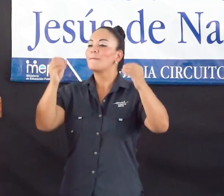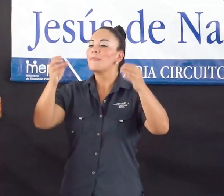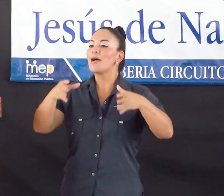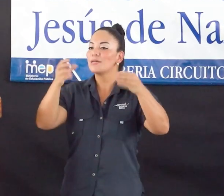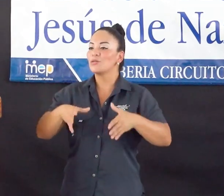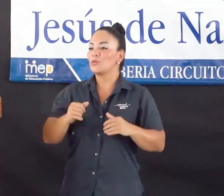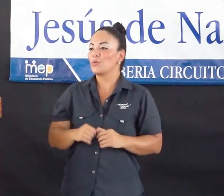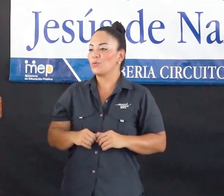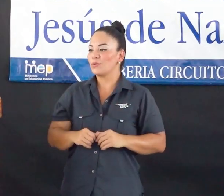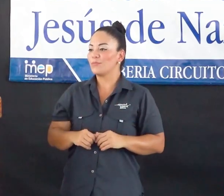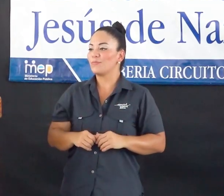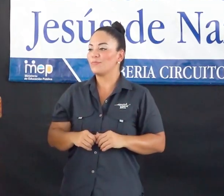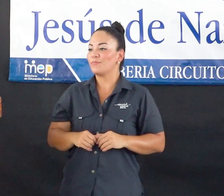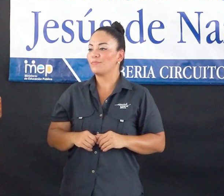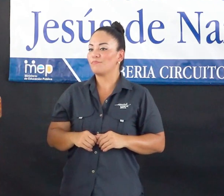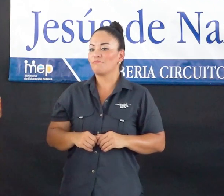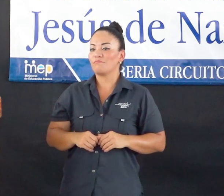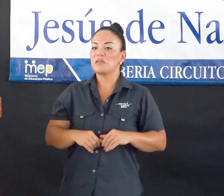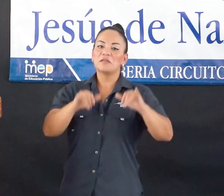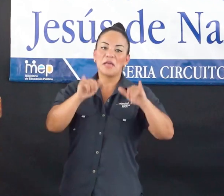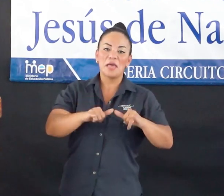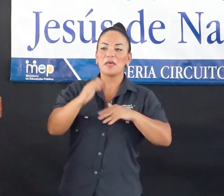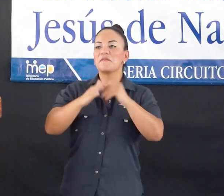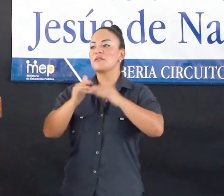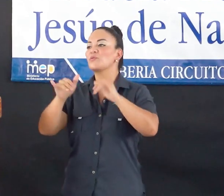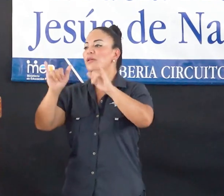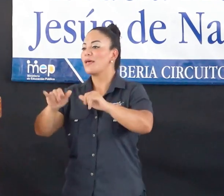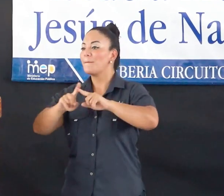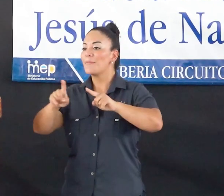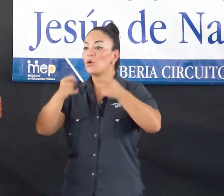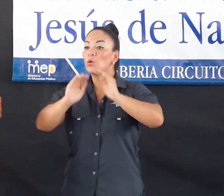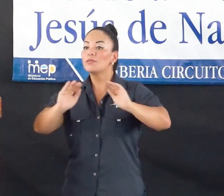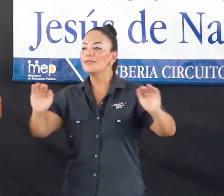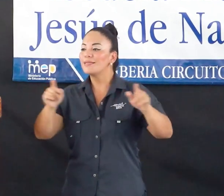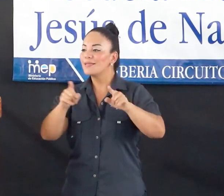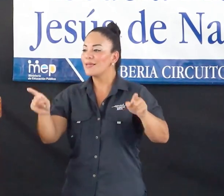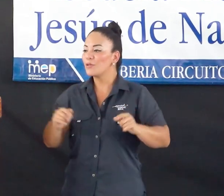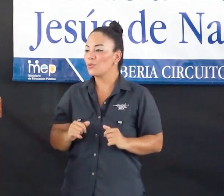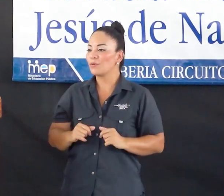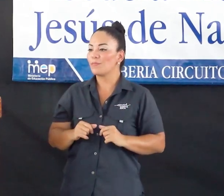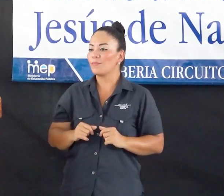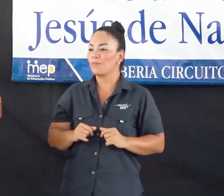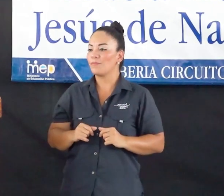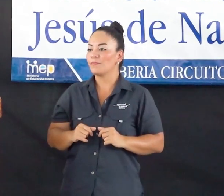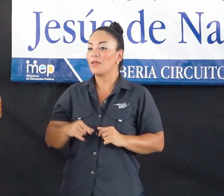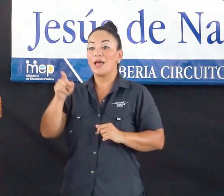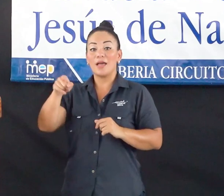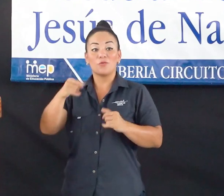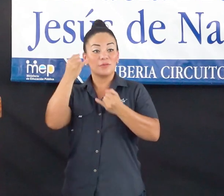Maestros se quedan, edificios se quedan, y esos niños y niñas van a la